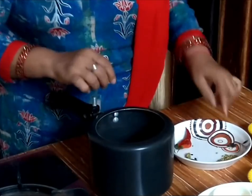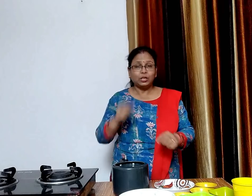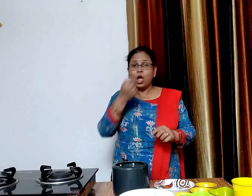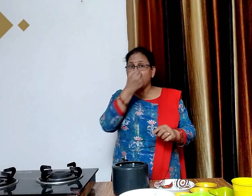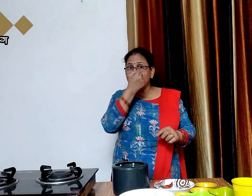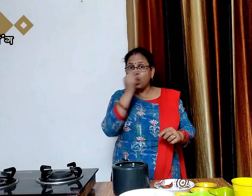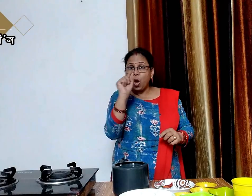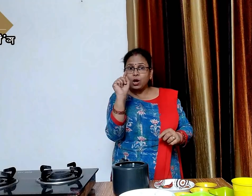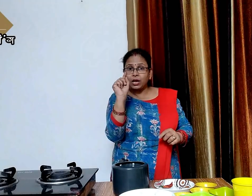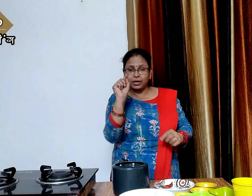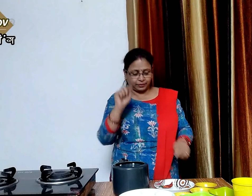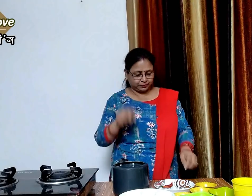दो लॉंग